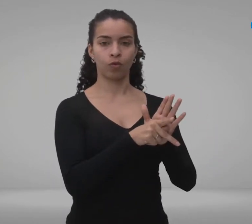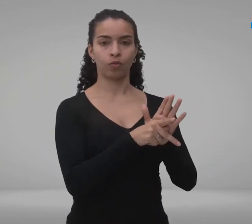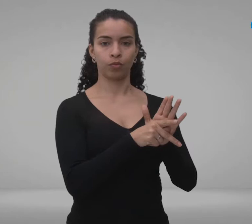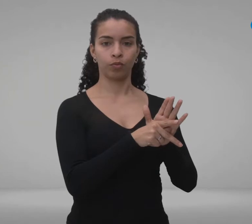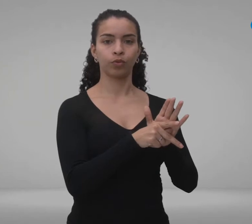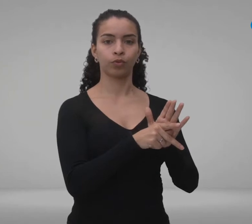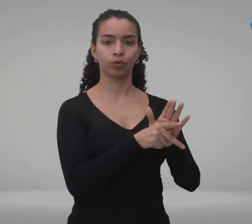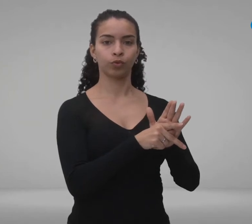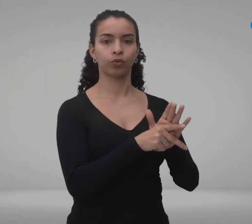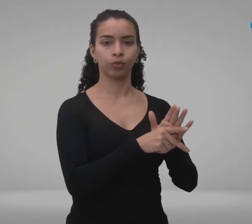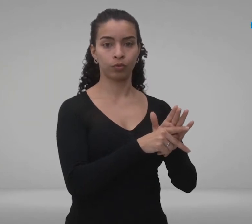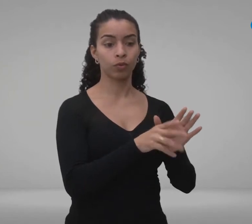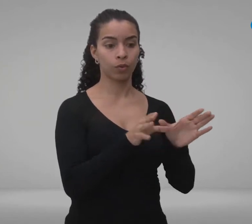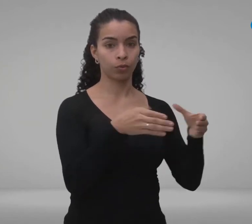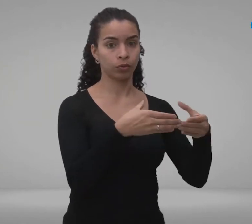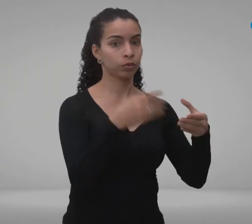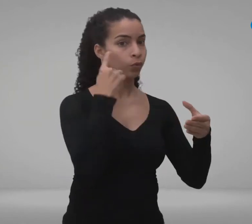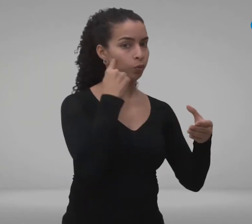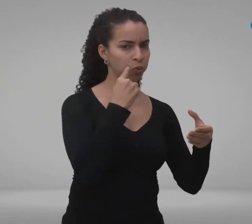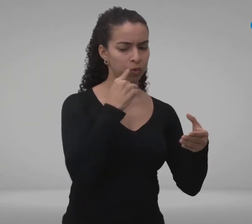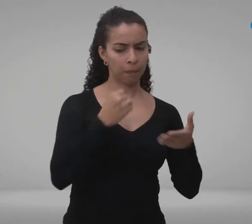não tem base na língua oral, ok?